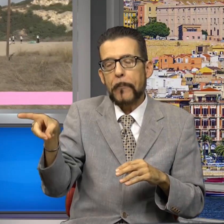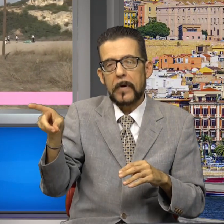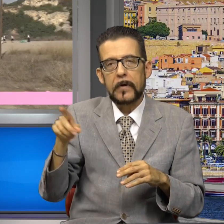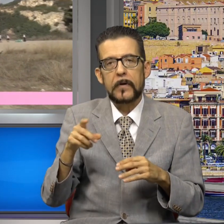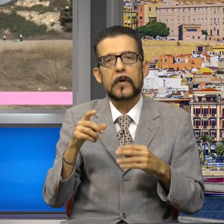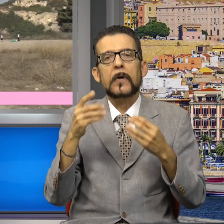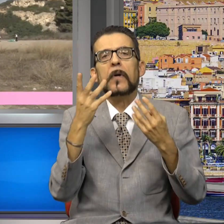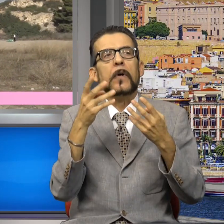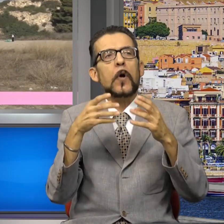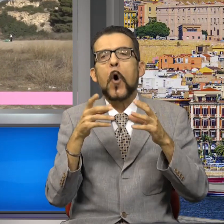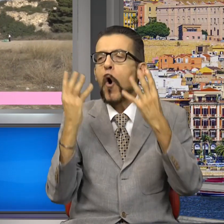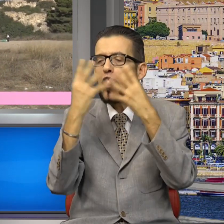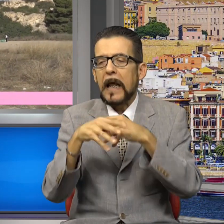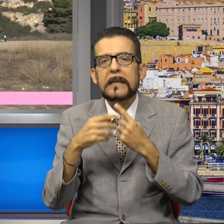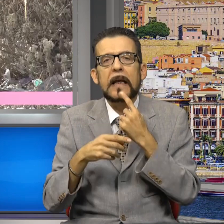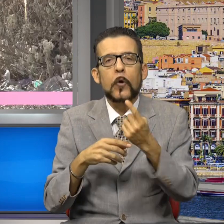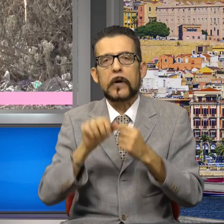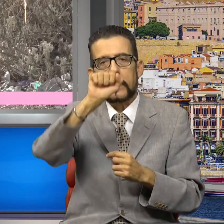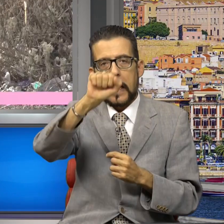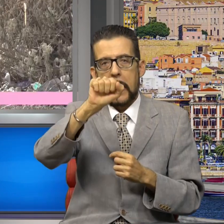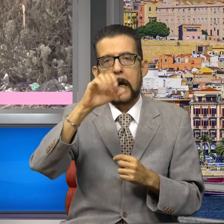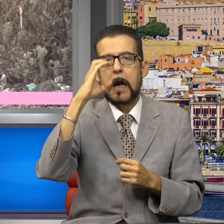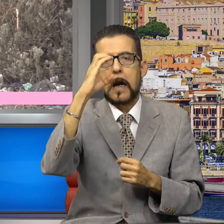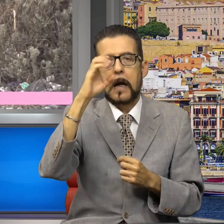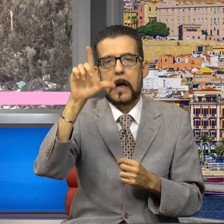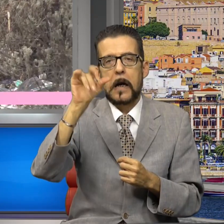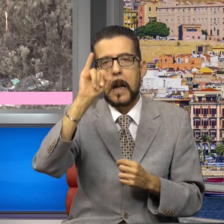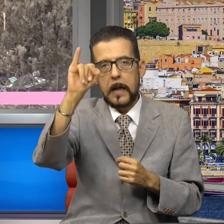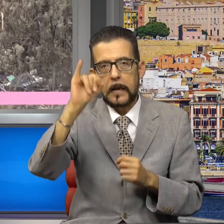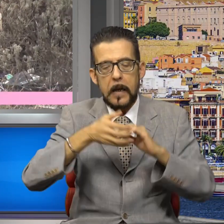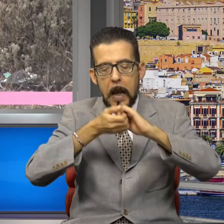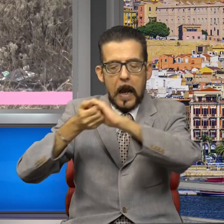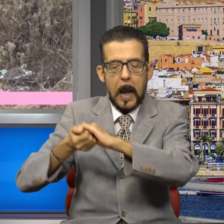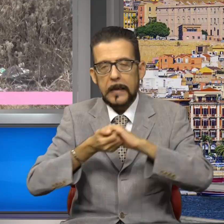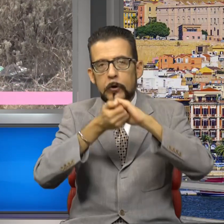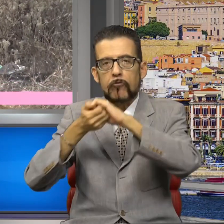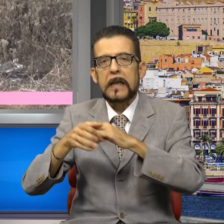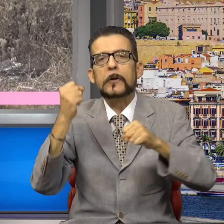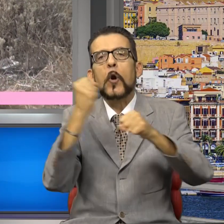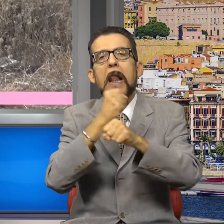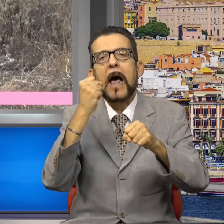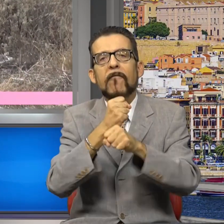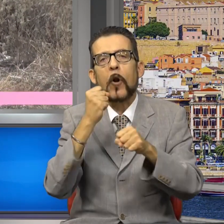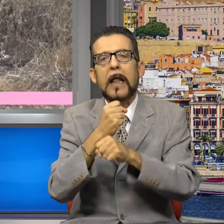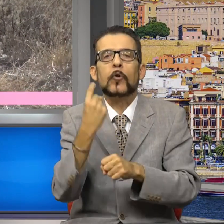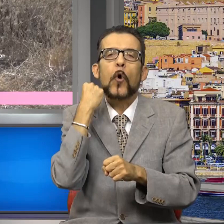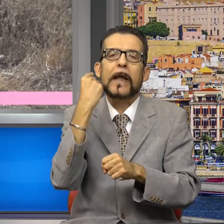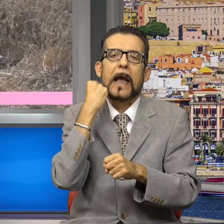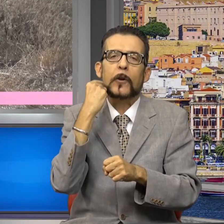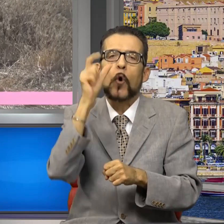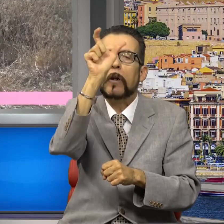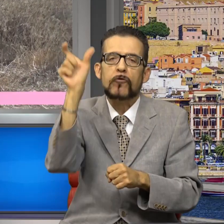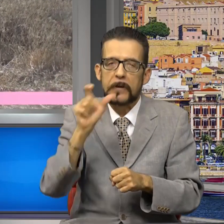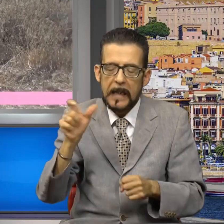Associazioni Cristiane dei Lavoratori Italiani, luogo dell'intervento ambientale Calamosca. Una risposta tangibile e concreta, per